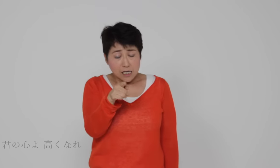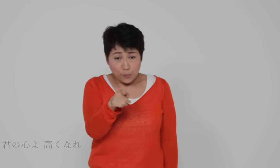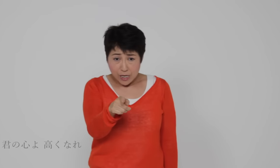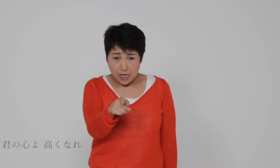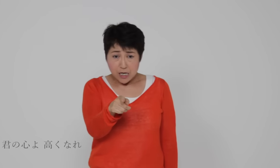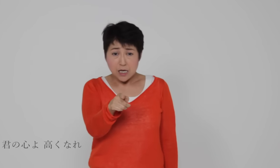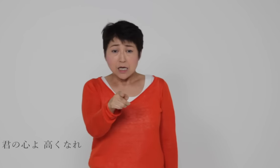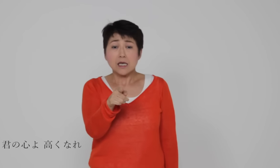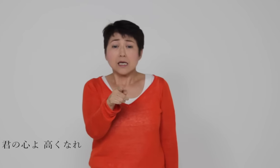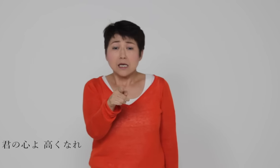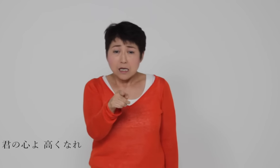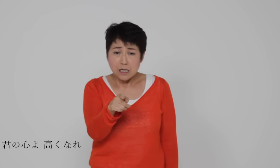君の